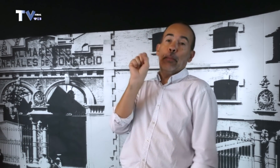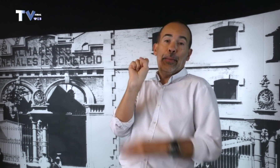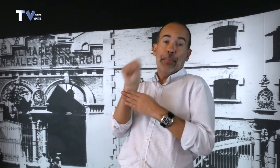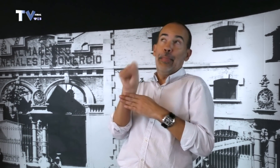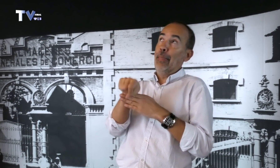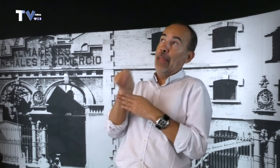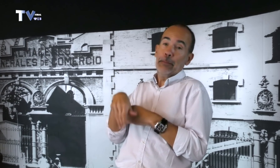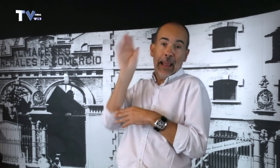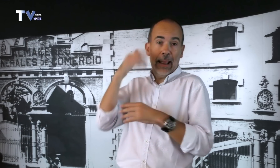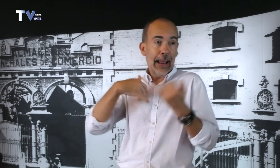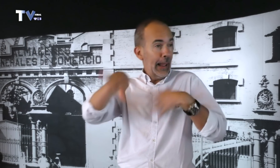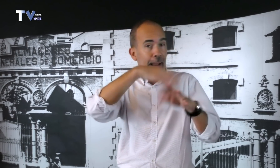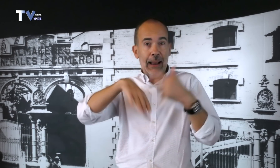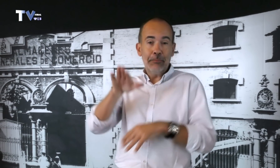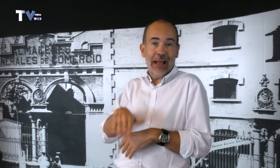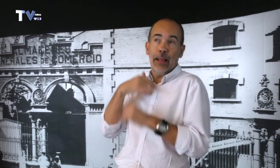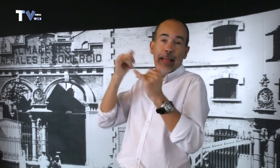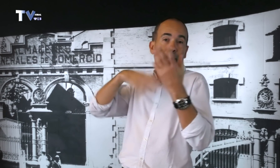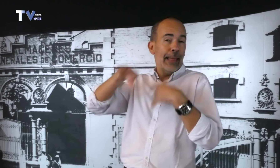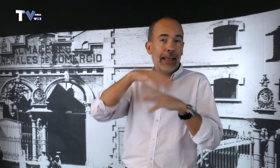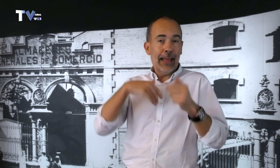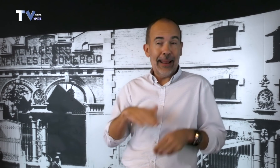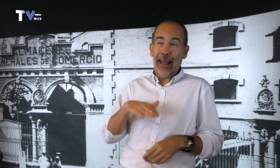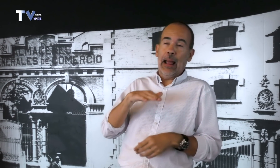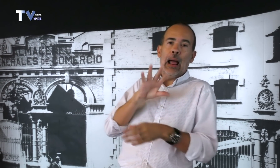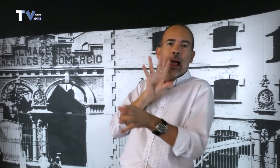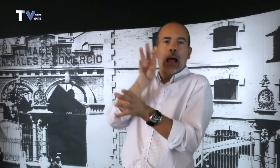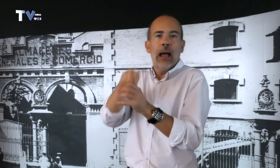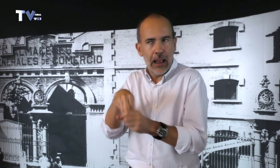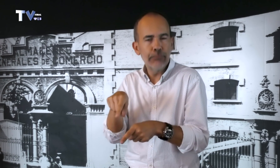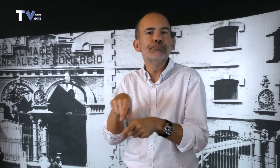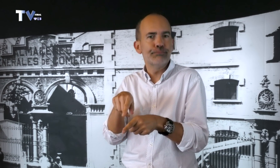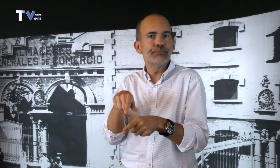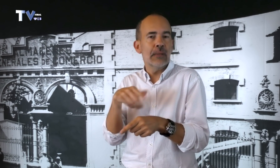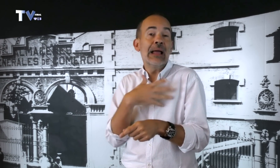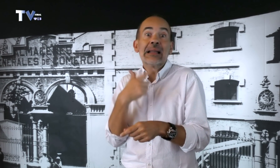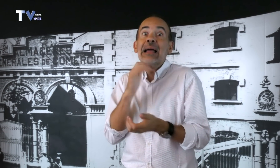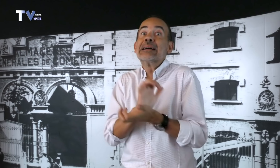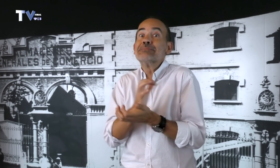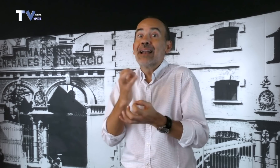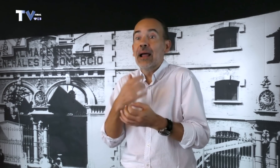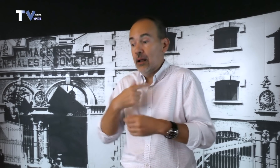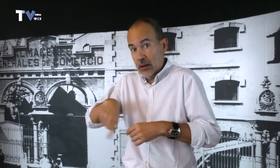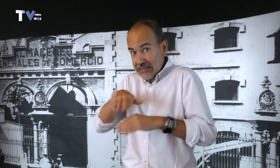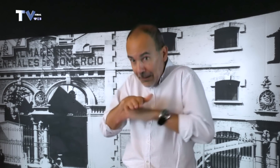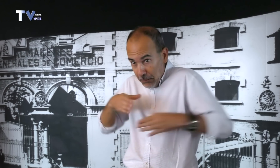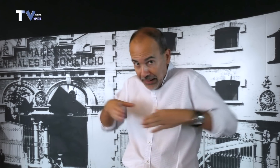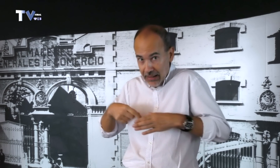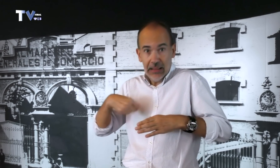era petit quan va començar tot, però bueno, un cop ja entres en tot sí que veus com funciona. I la junta